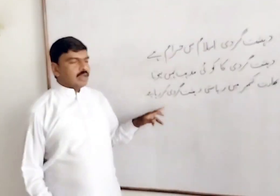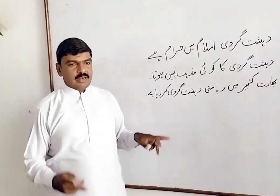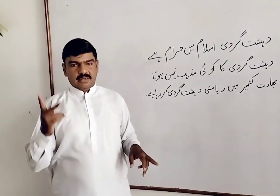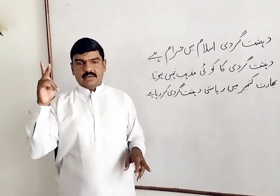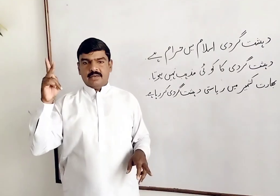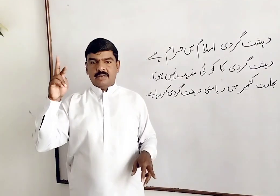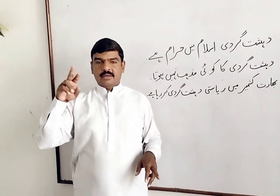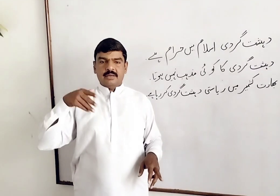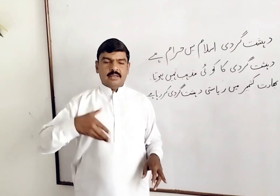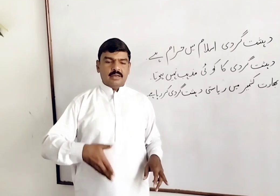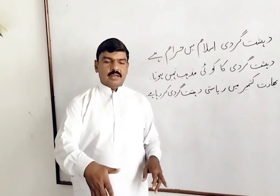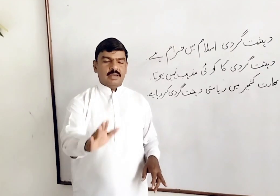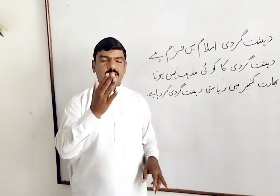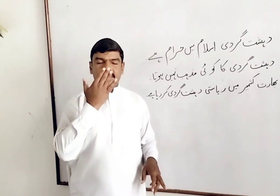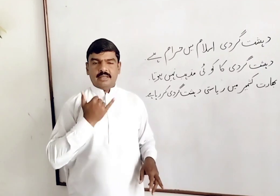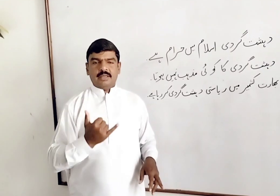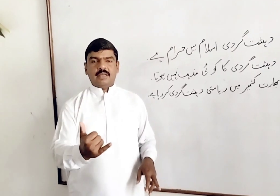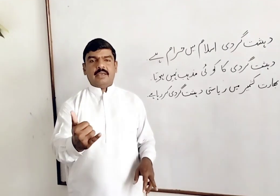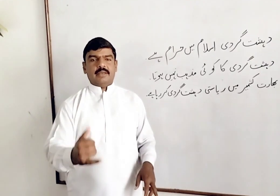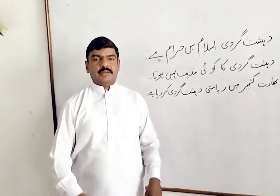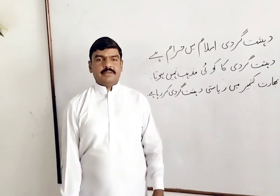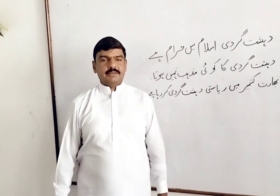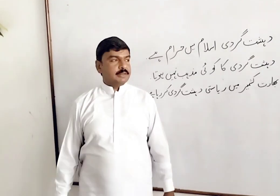कर रहा है।